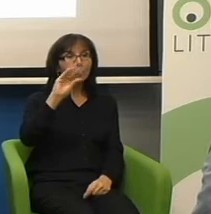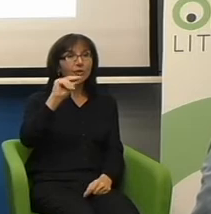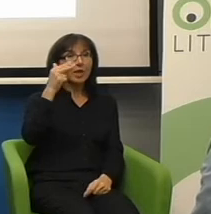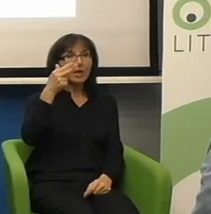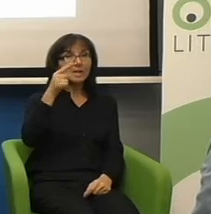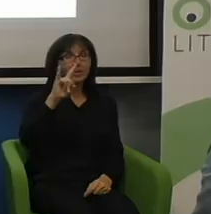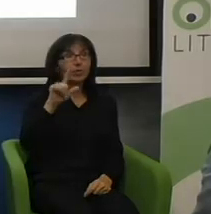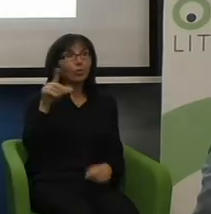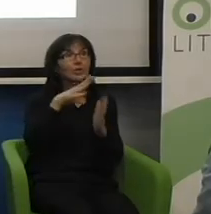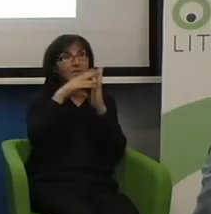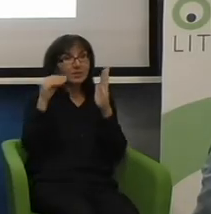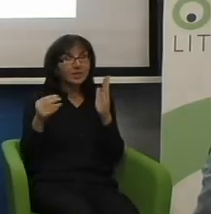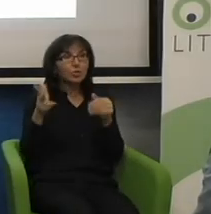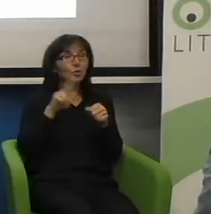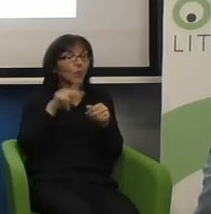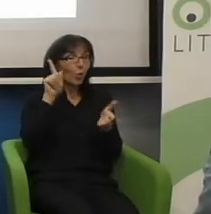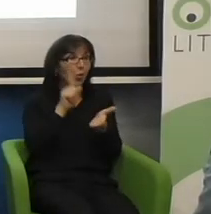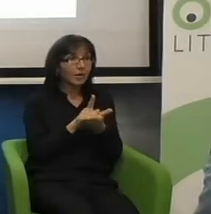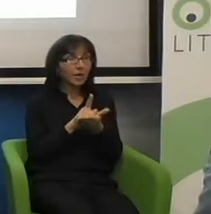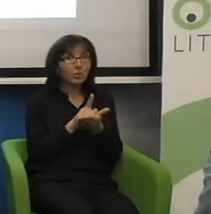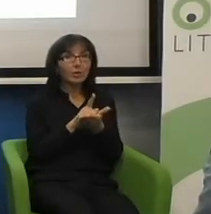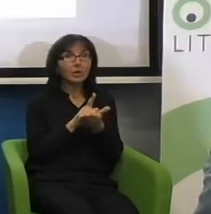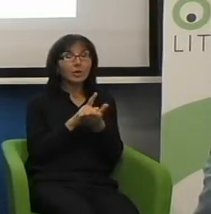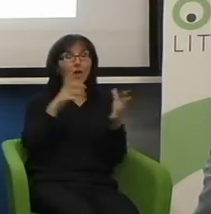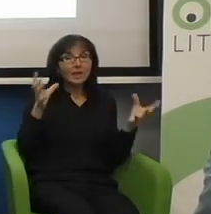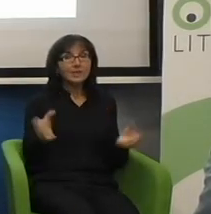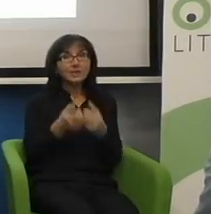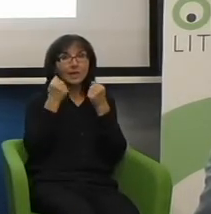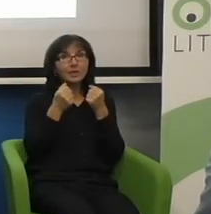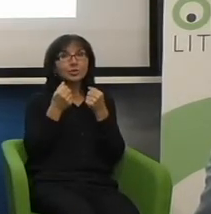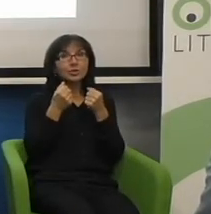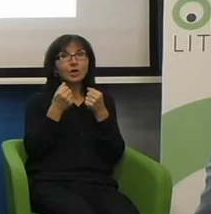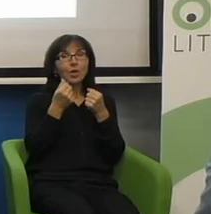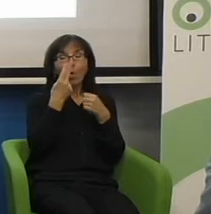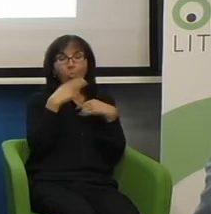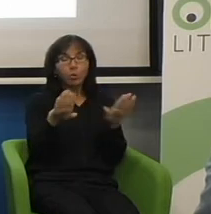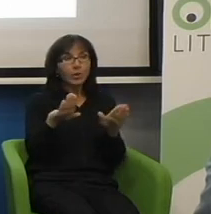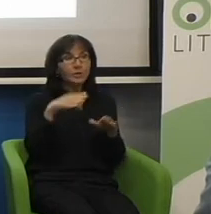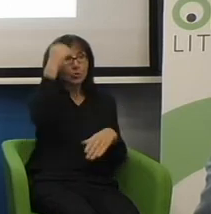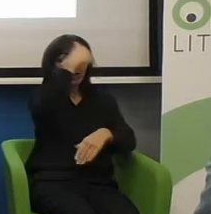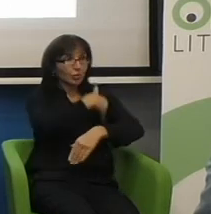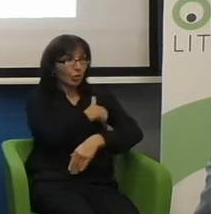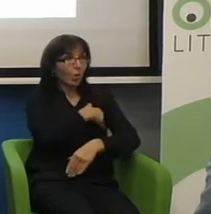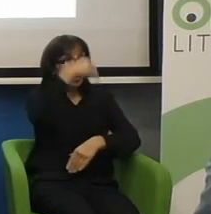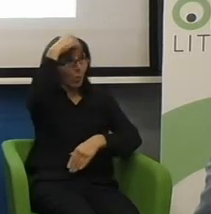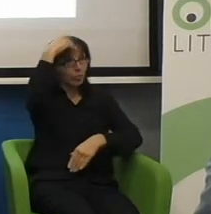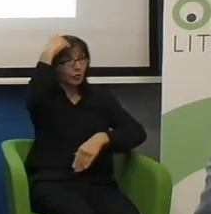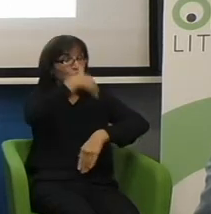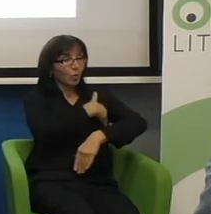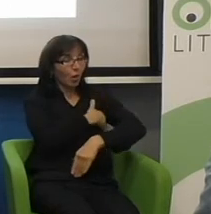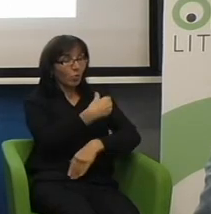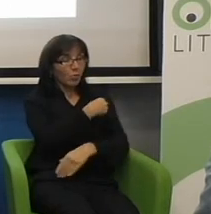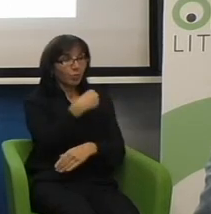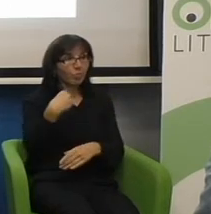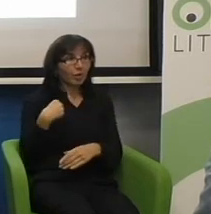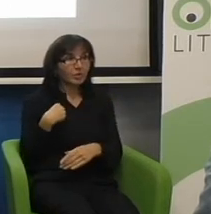jest zdjęcie, które udało nam się odnaleźć. Ono przedstawia szkołę, uczniów szkoły, polskiej